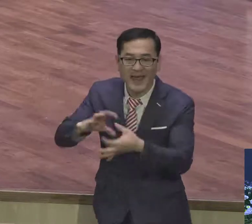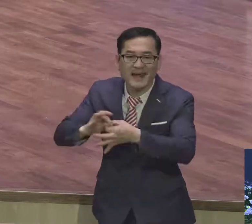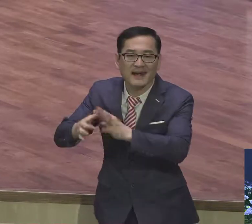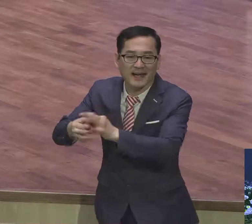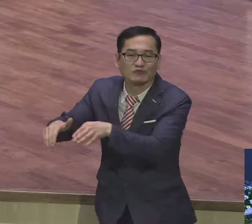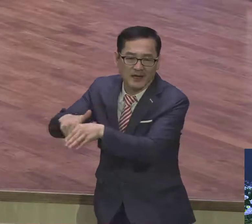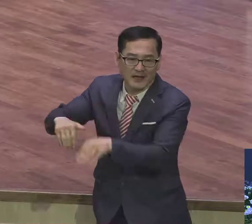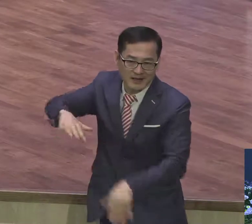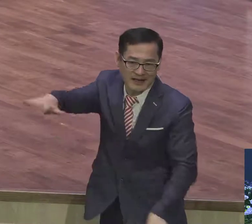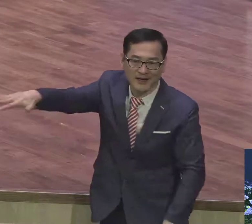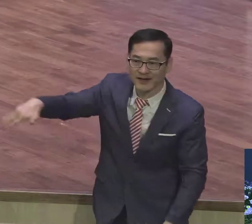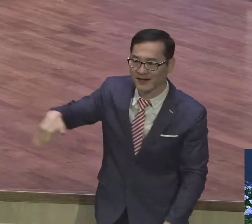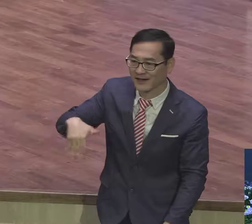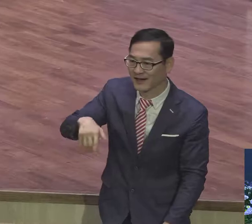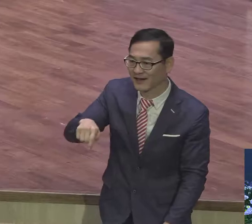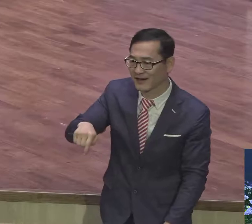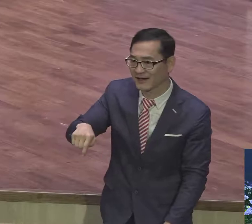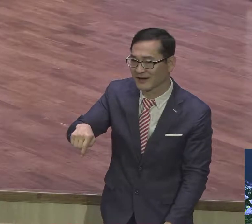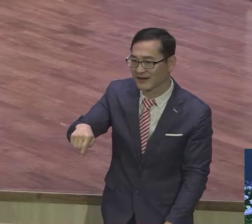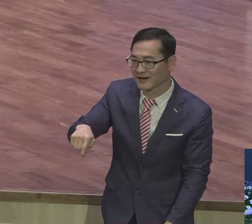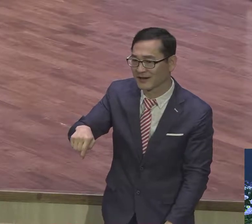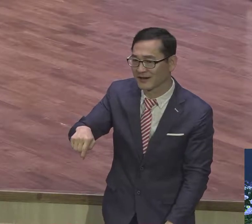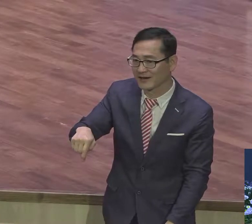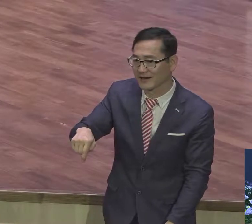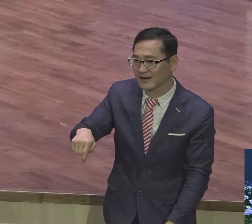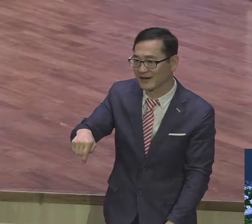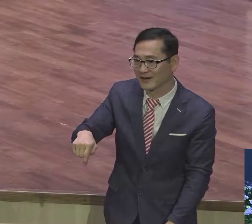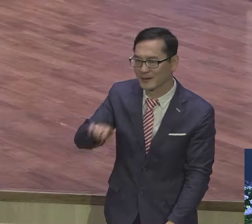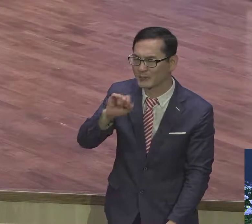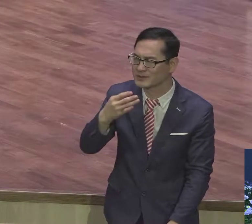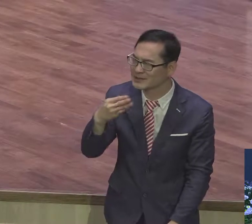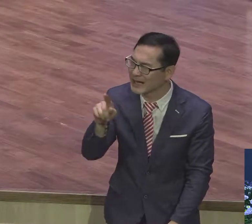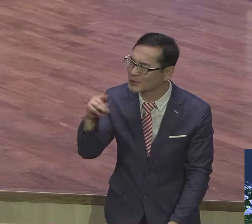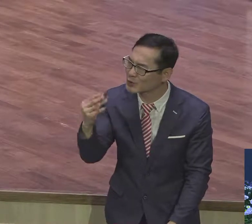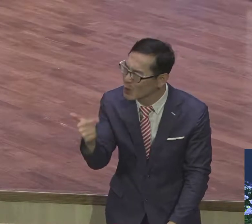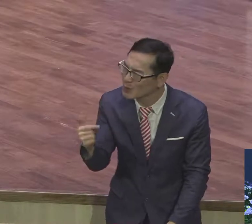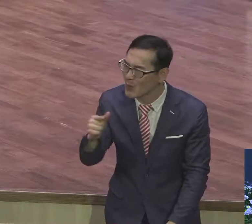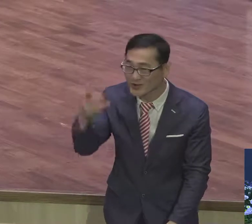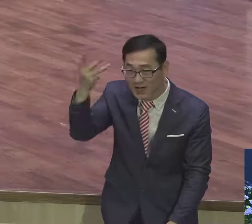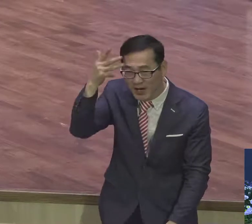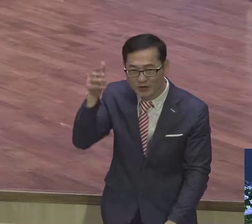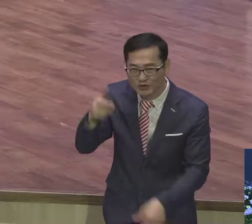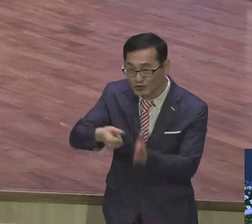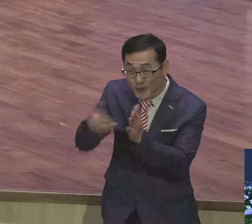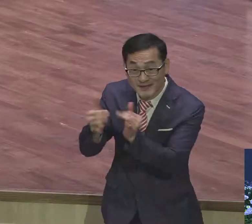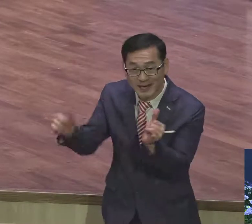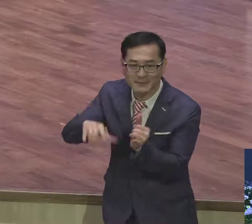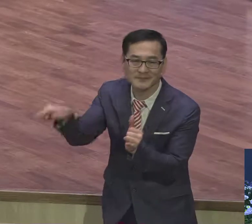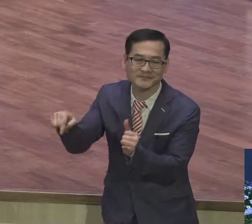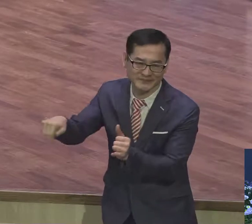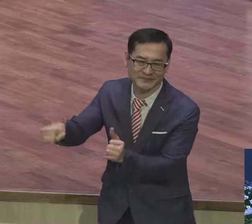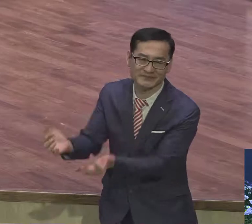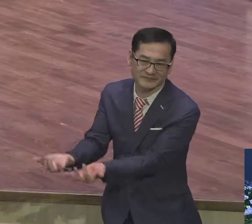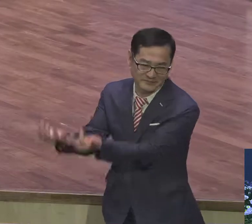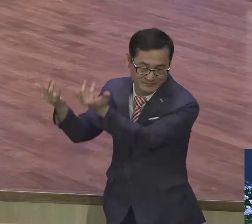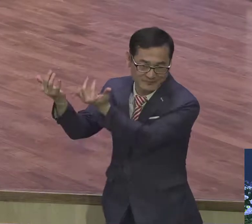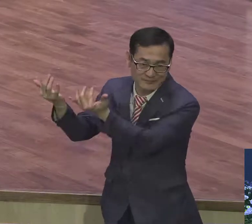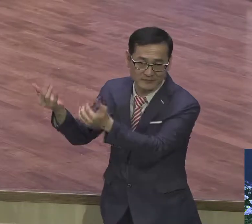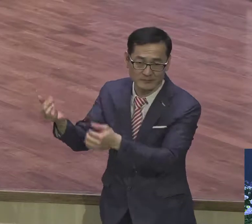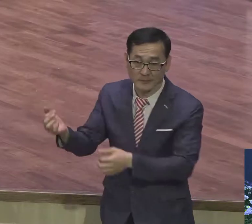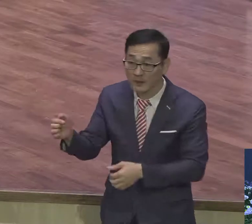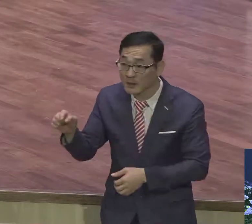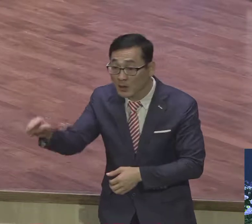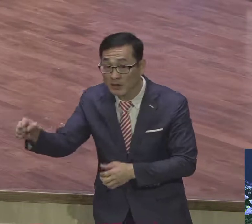배경 속에서 예수 믿고 돌아온 사람들이 있단 말이에요 그러니까 유대교 배경에 있던 성도들은